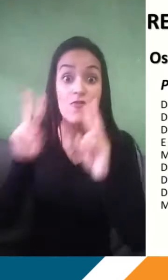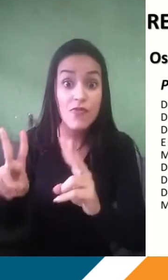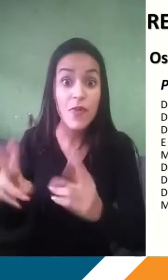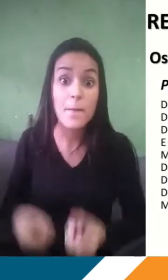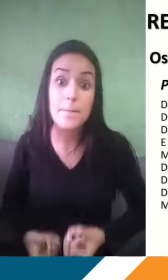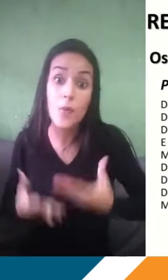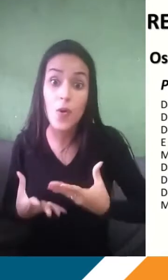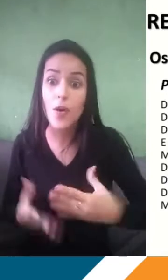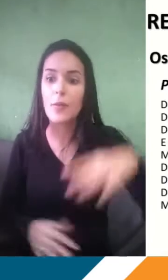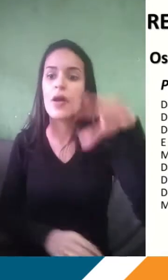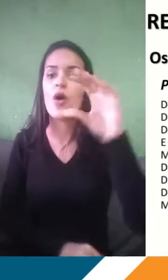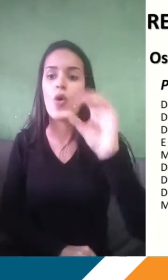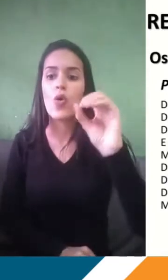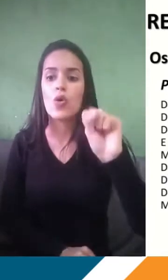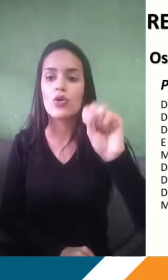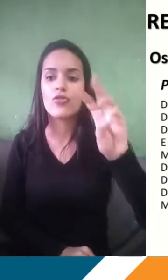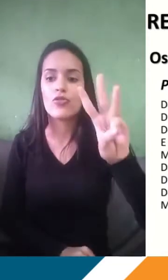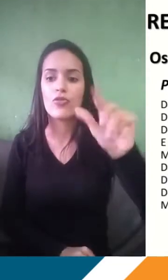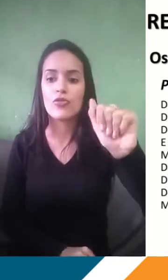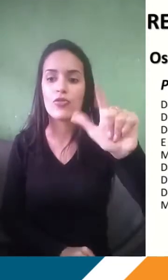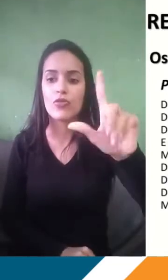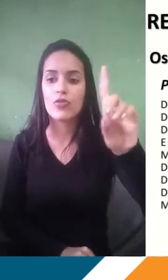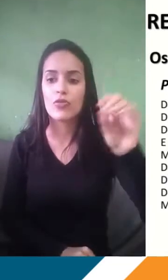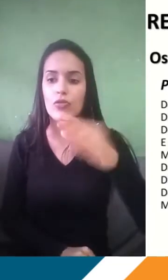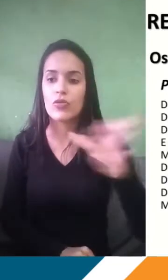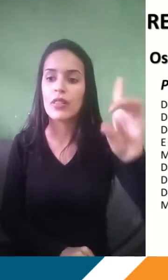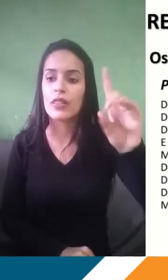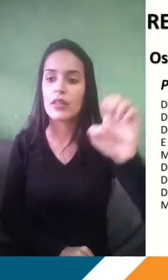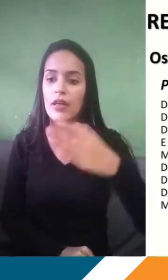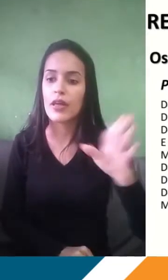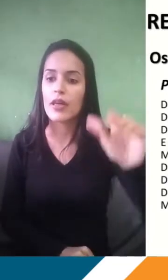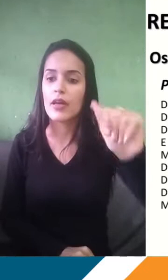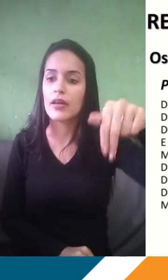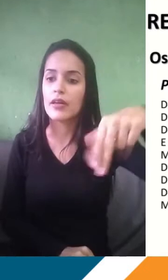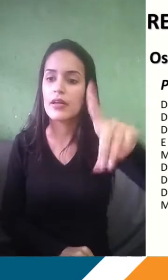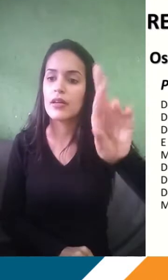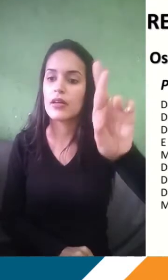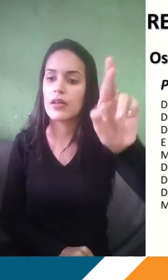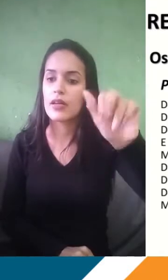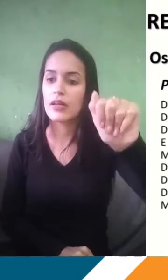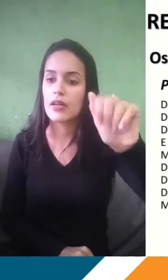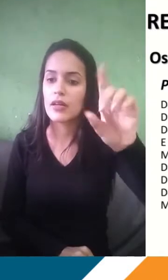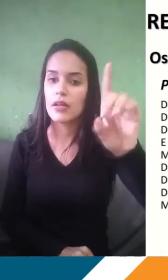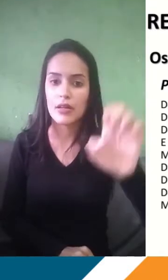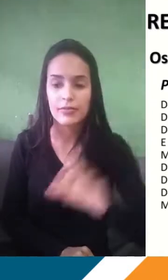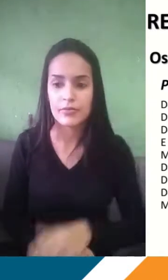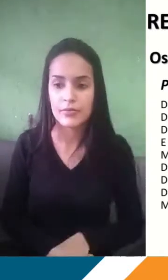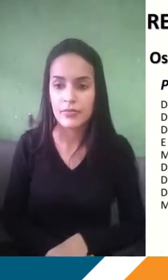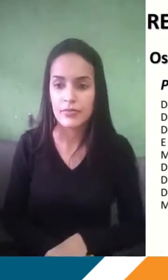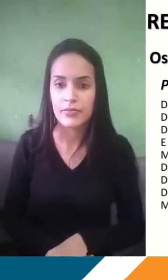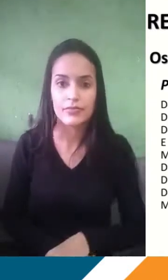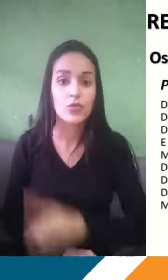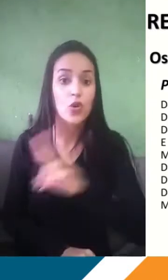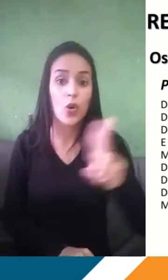Andrade como exemplo da renovação literária proposta pelos modernistas. Pronominais. Dê-me um cigarro,